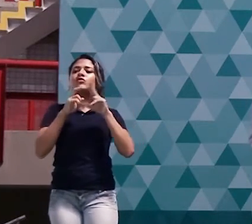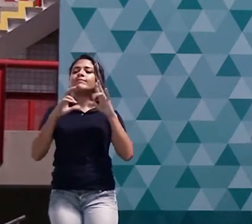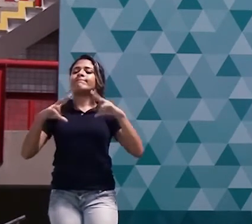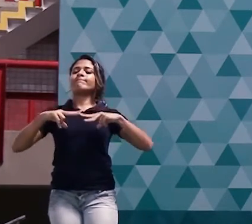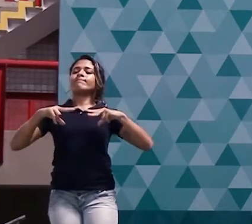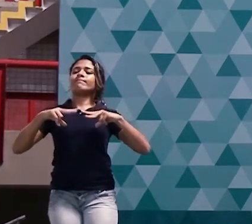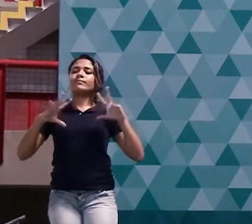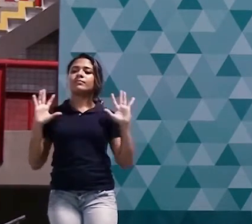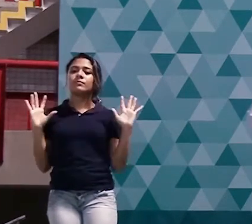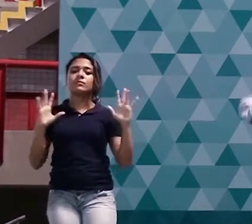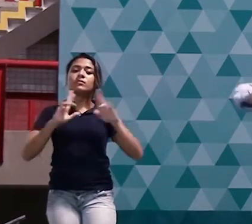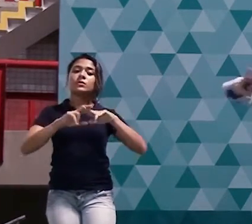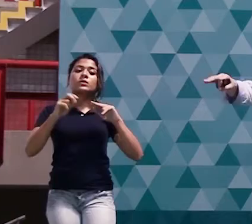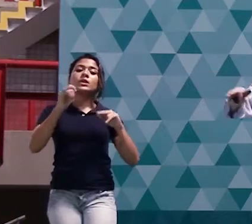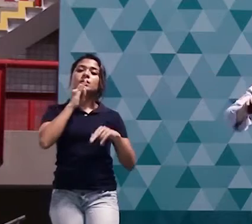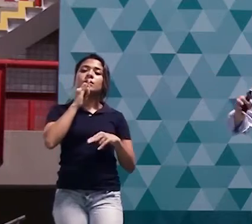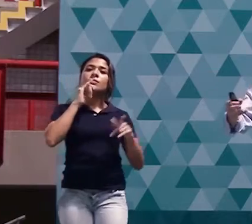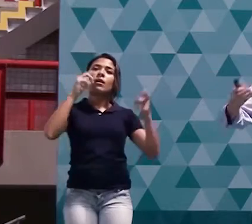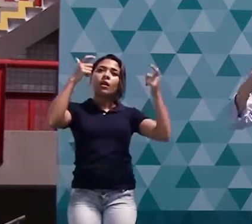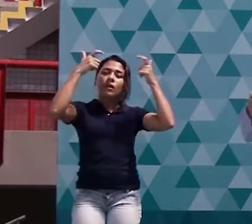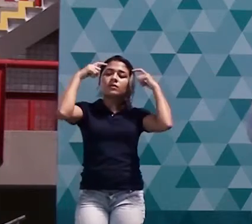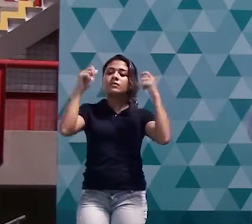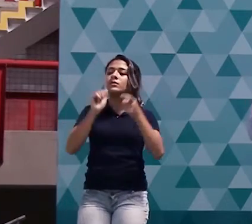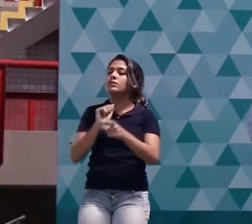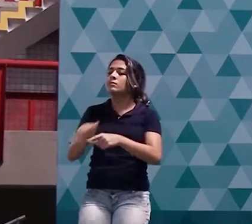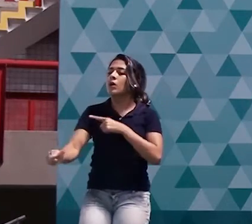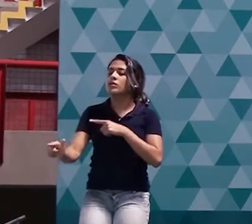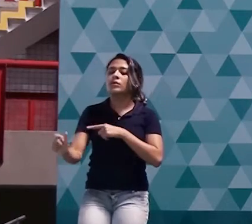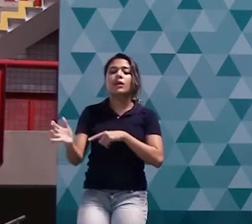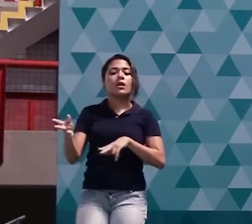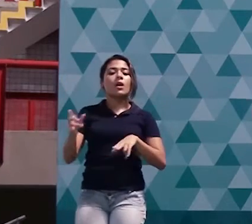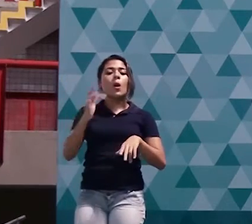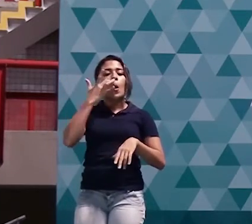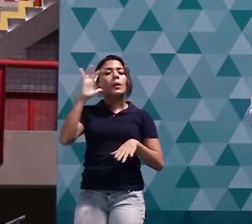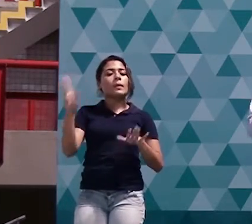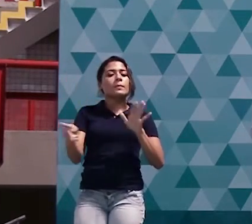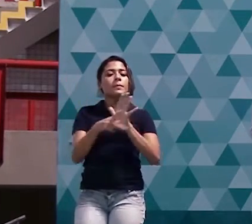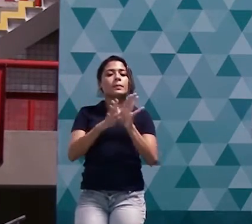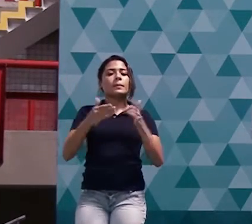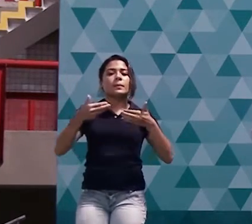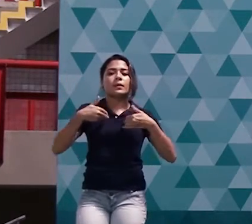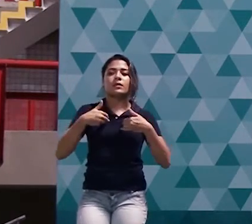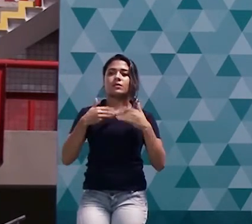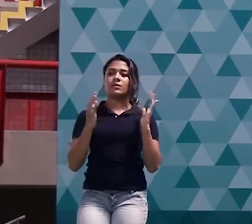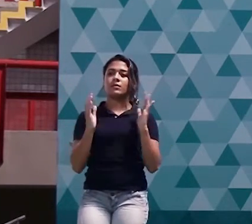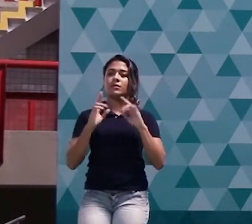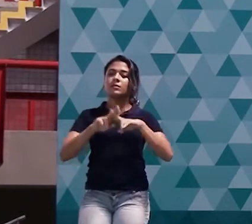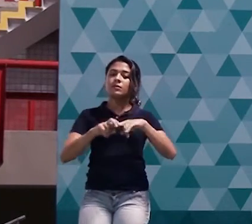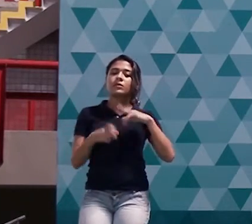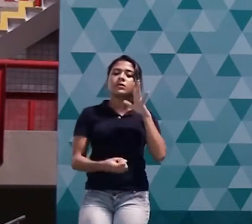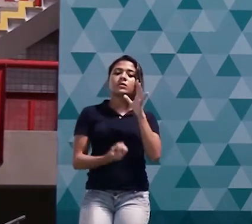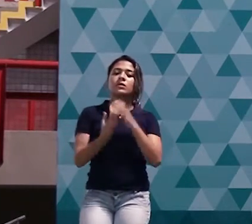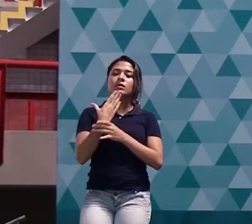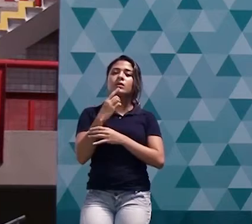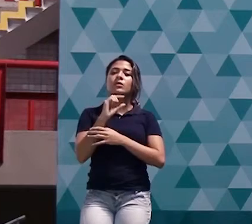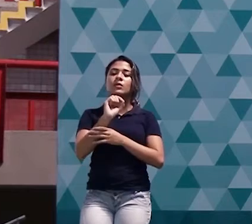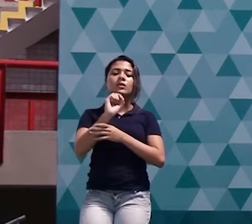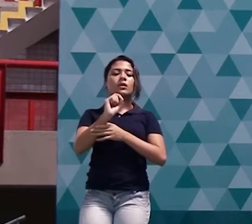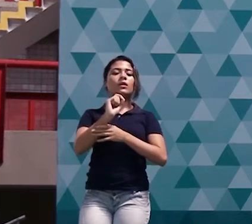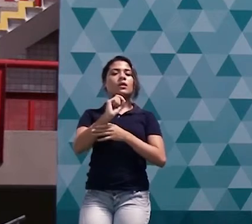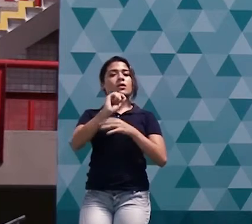rei expulsa todo mundo e diz: rapaz, o ouro nem é teu, o ouro é meu. E cria a capitania das Minas Gerais e estabelece o controle sobre a